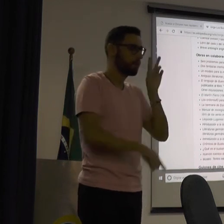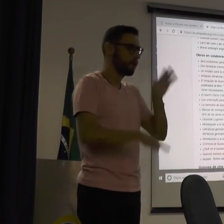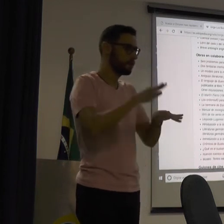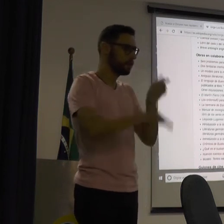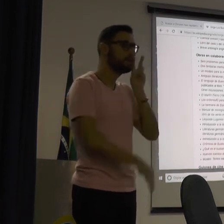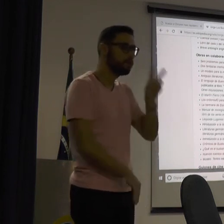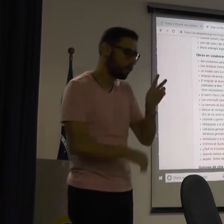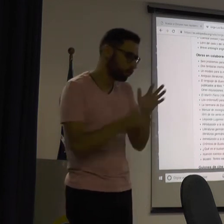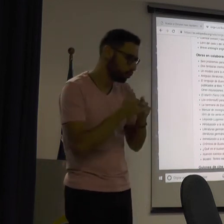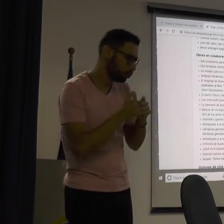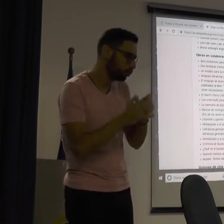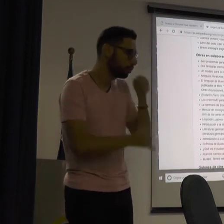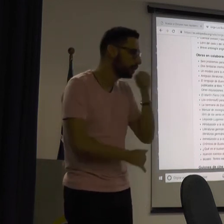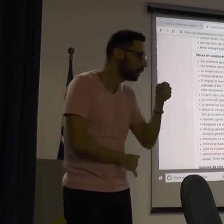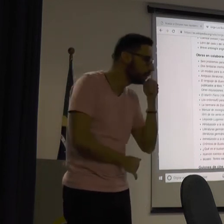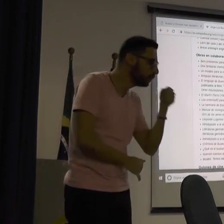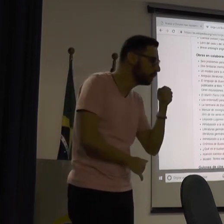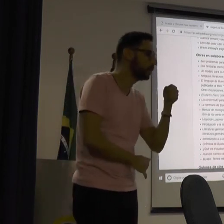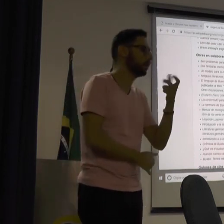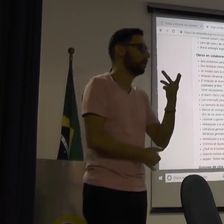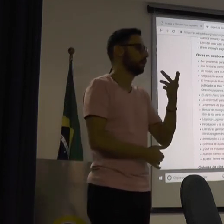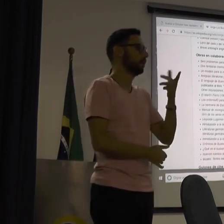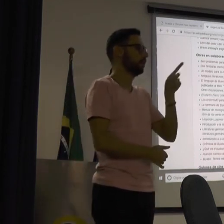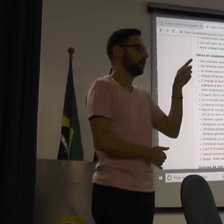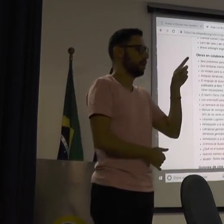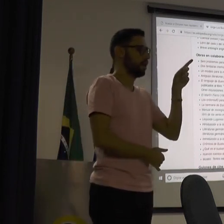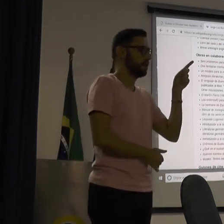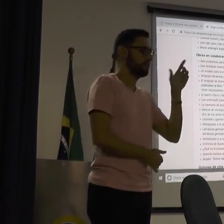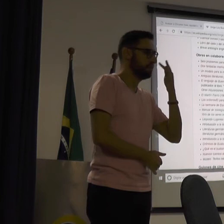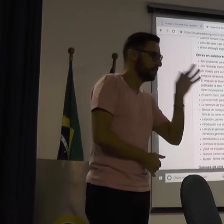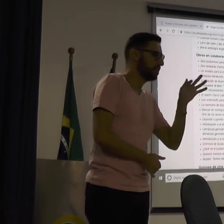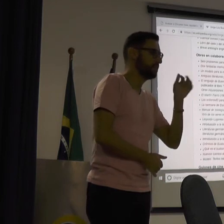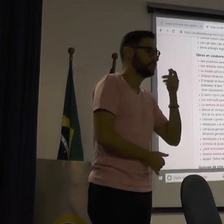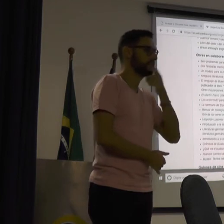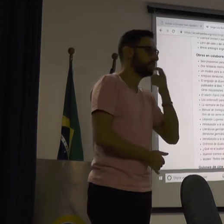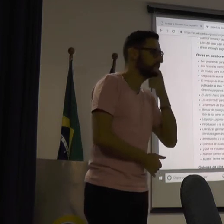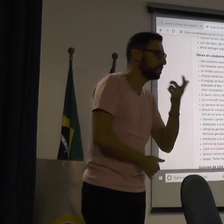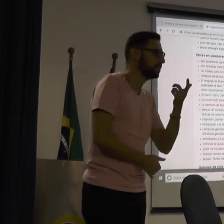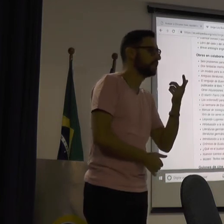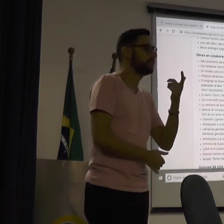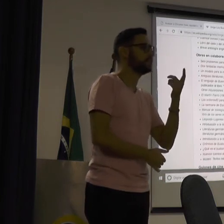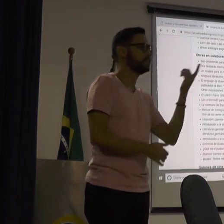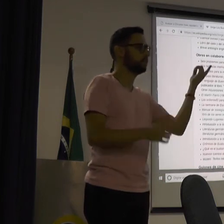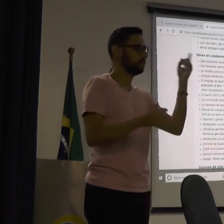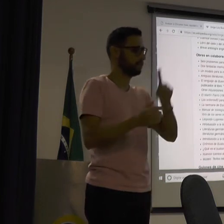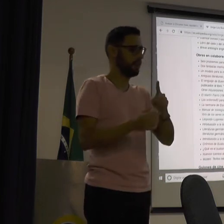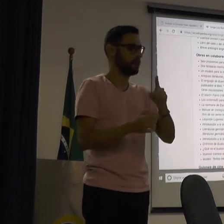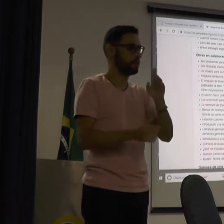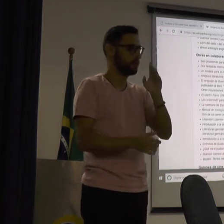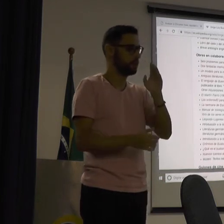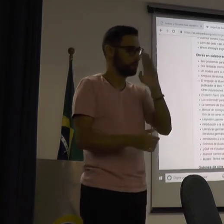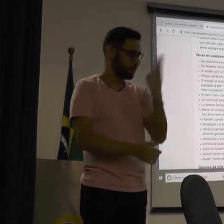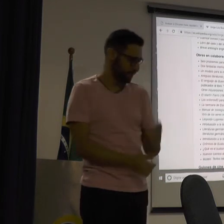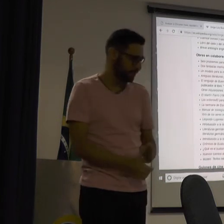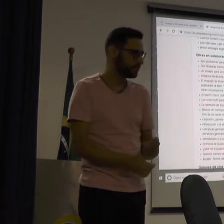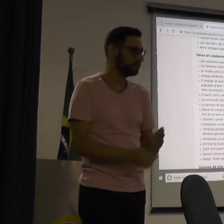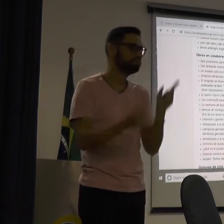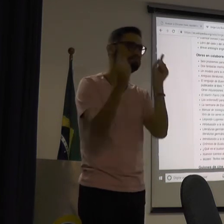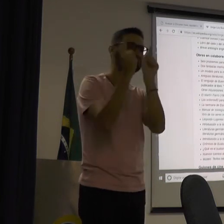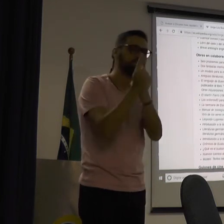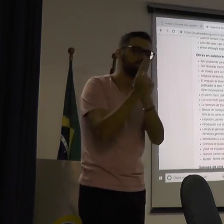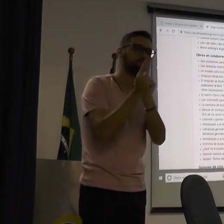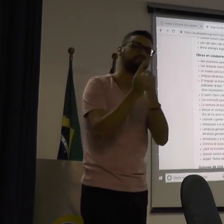professor inglês ou francês com um escritor brasileiro, ele em geral é condescendente,